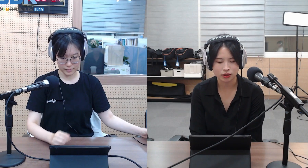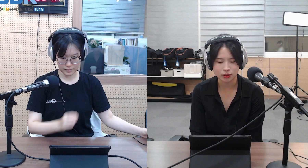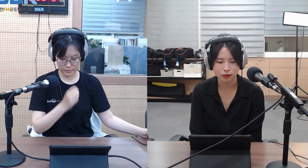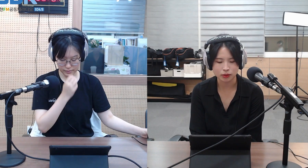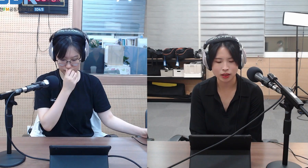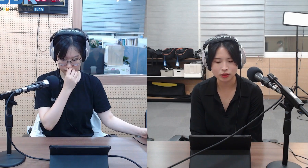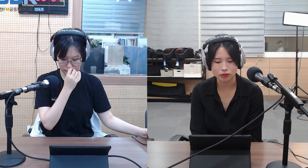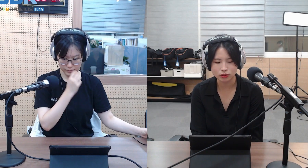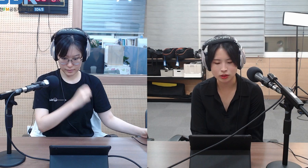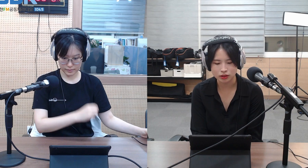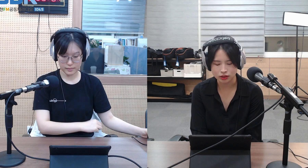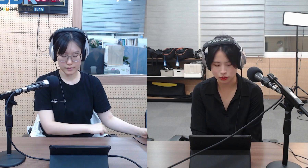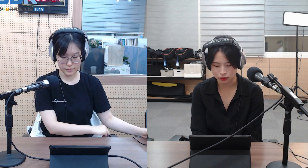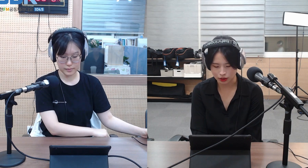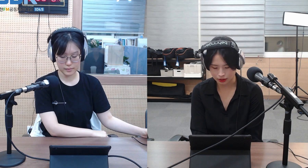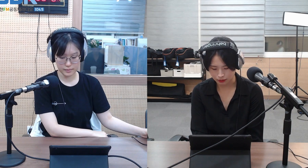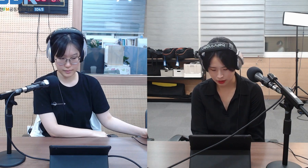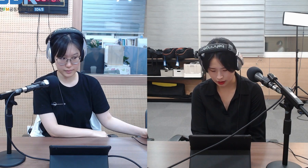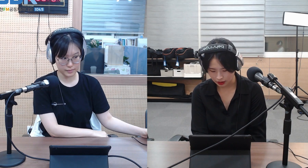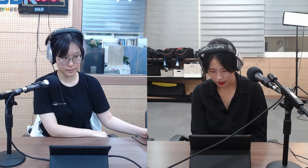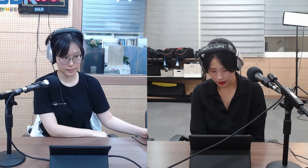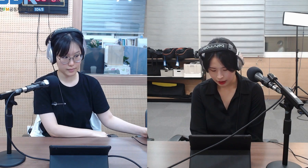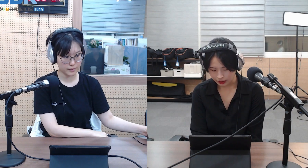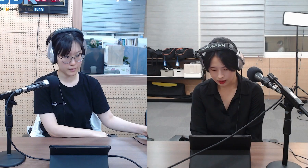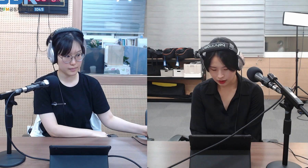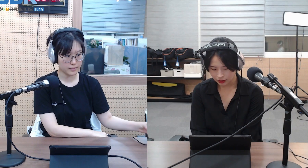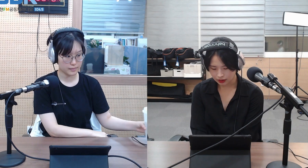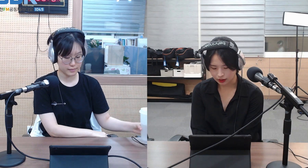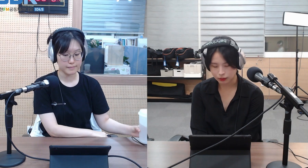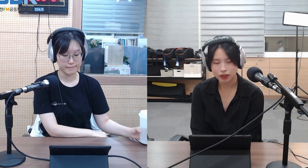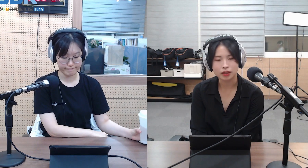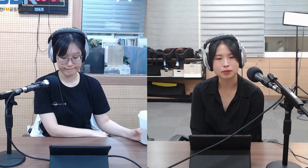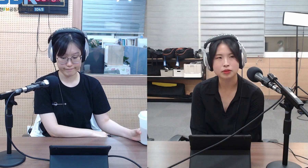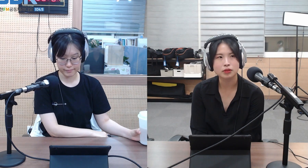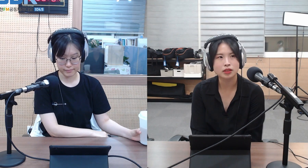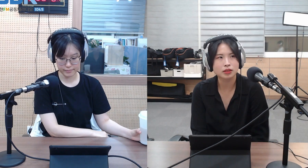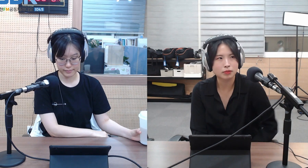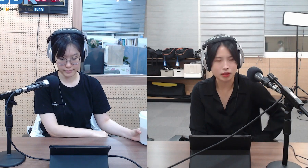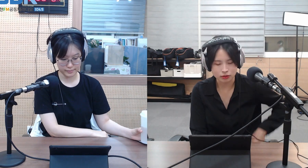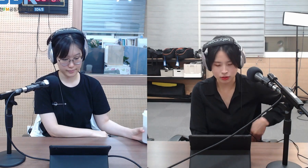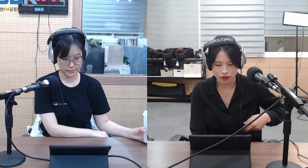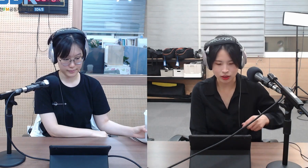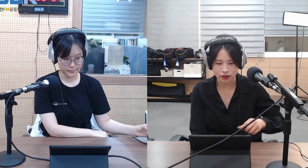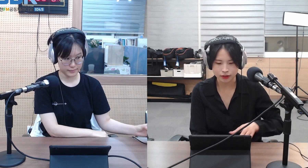그럼 노래 한 곡 먼저 듣고 오겠습니다. NCT 드림의 브로큰 멜로디.